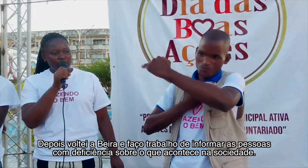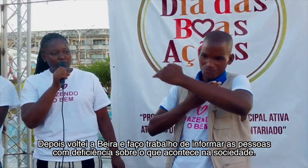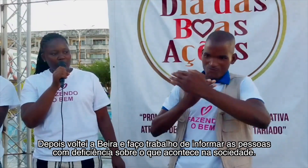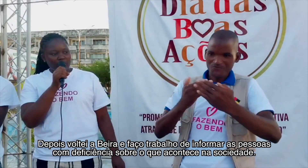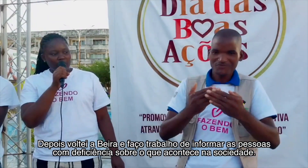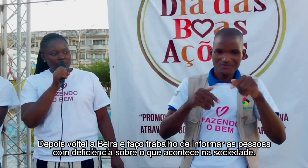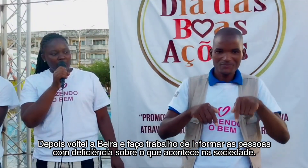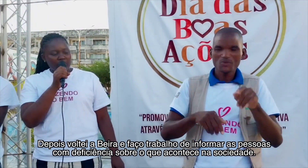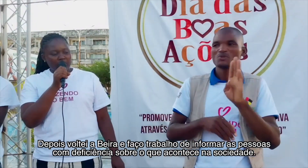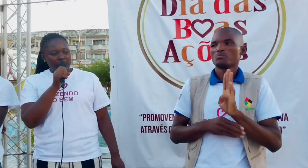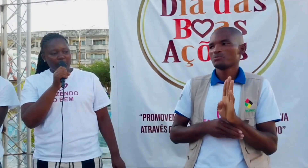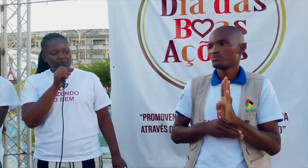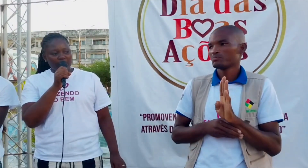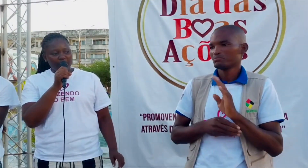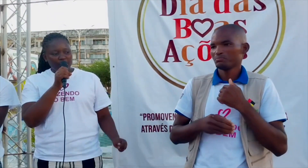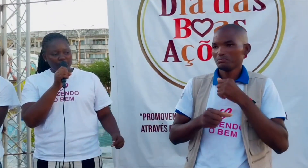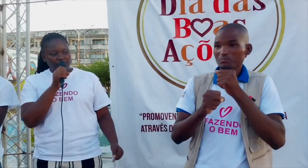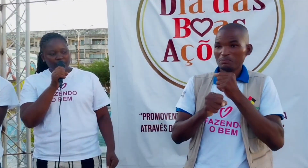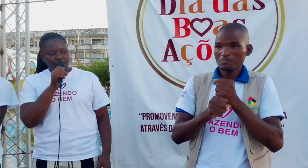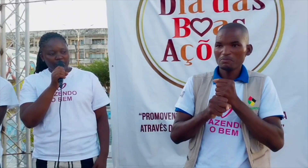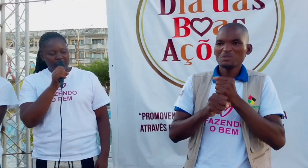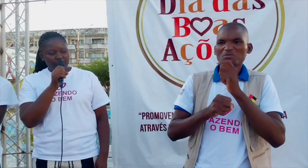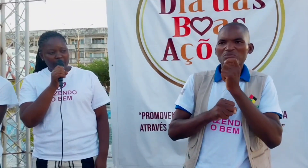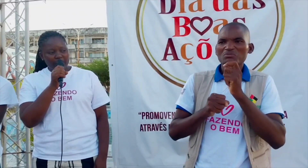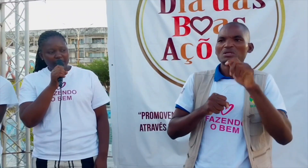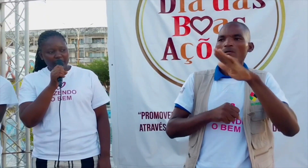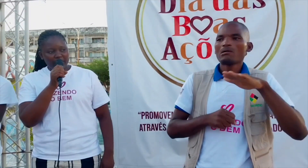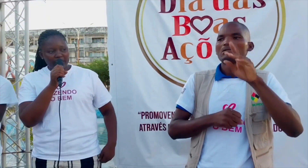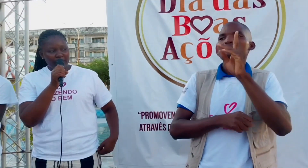o acontece. E quando terminou, voltou e regressou à Canaveira.